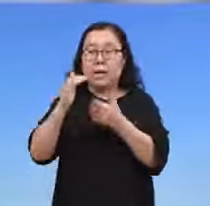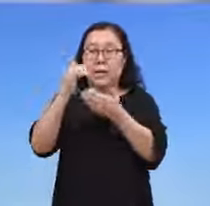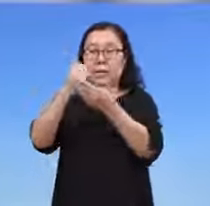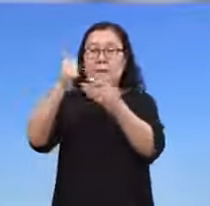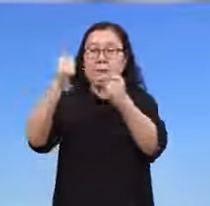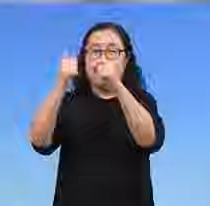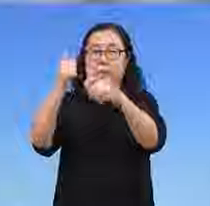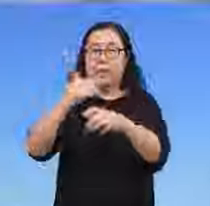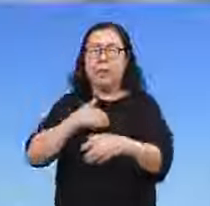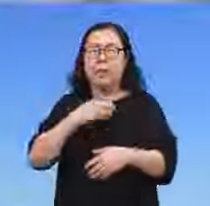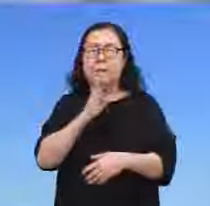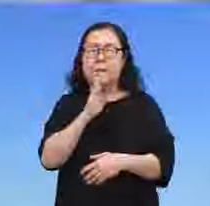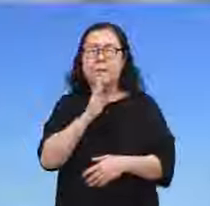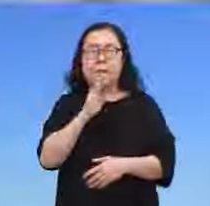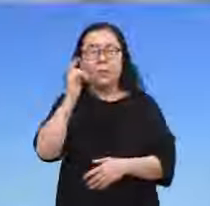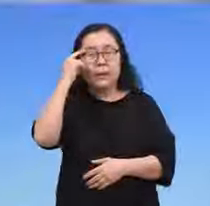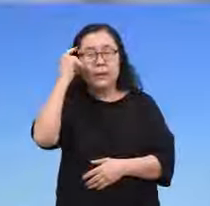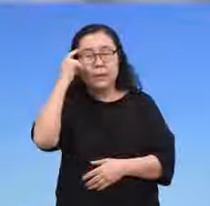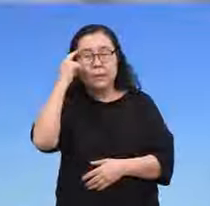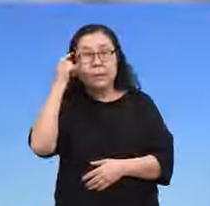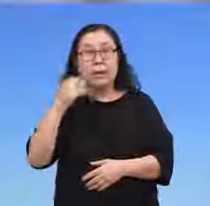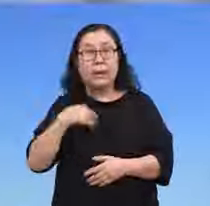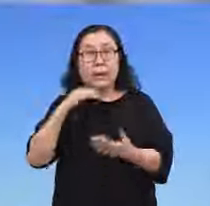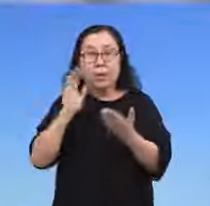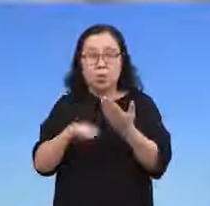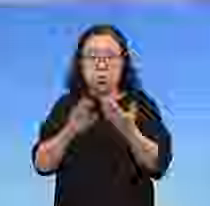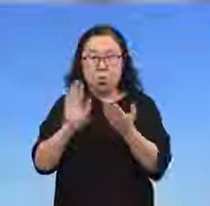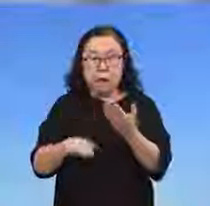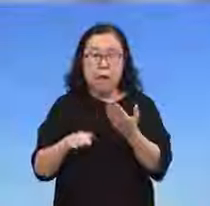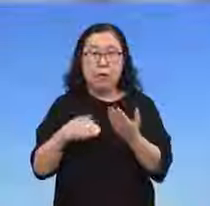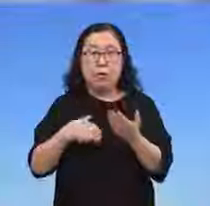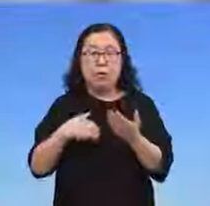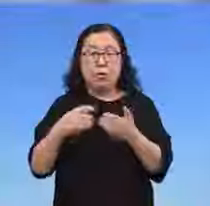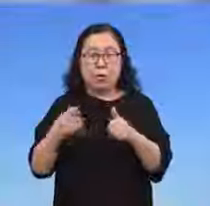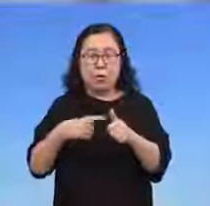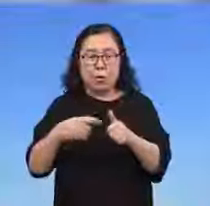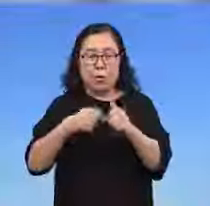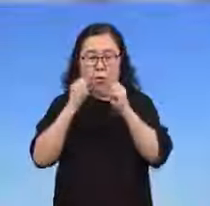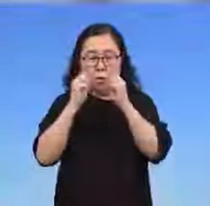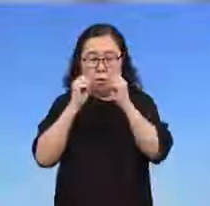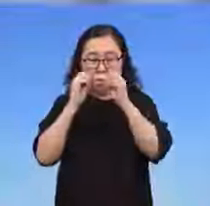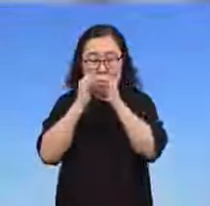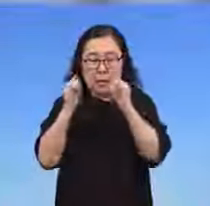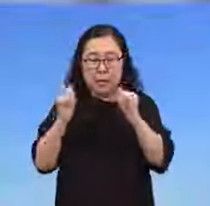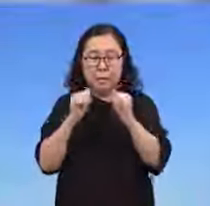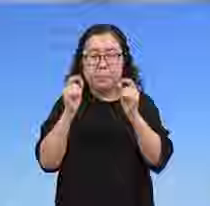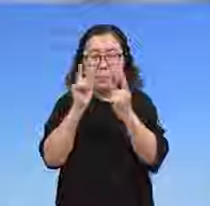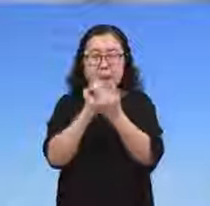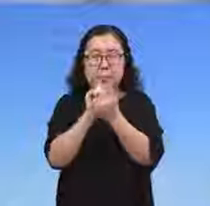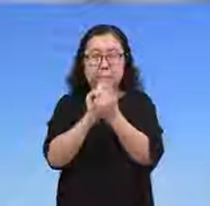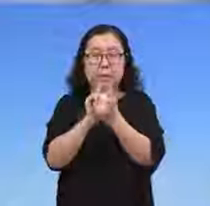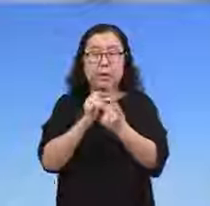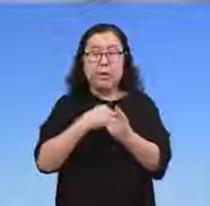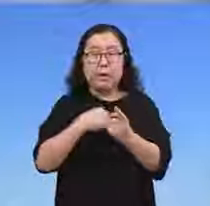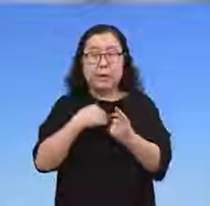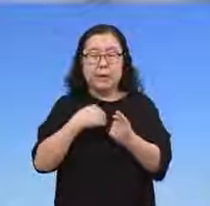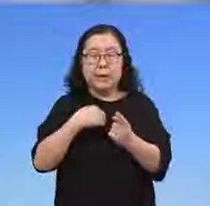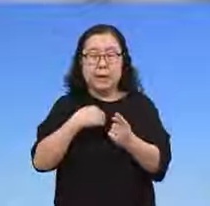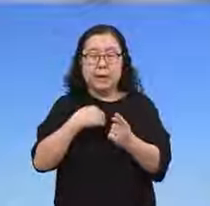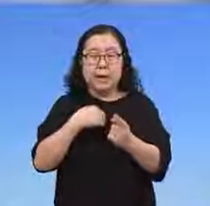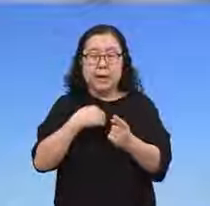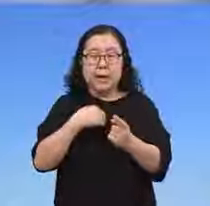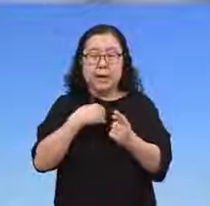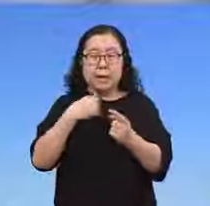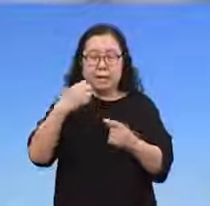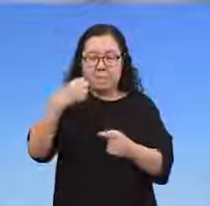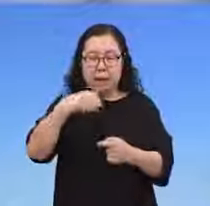합니다. 제가 뭐 어느 후배를 만나든 심지어는 뭐 우리 교육전사님을 만나도 그때 항상 하는 말이 나한테 조언해 줄 거